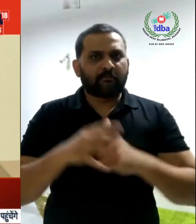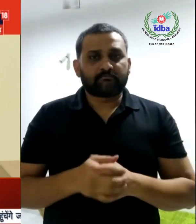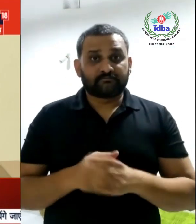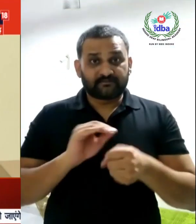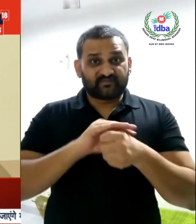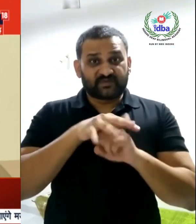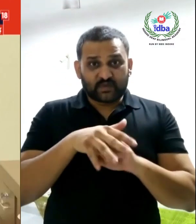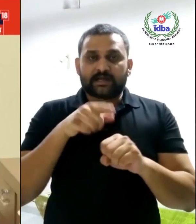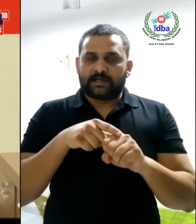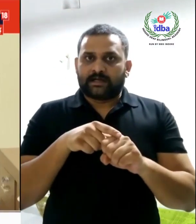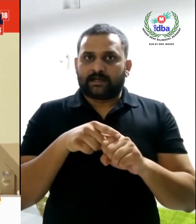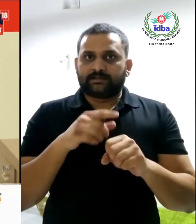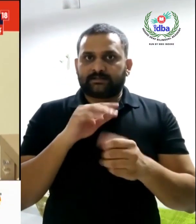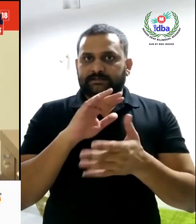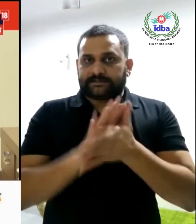कोरोना हमारे लिए चुनौती भी है,